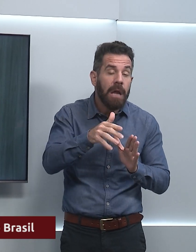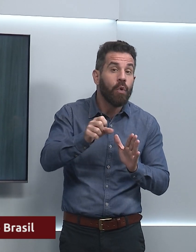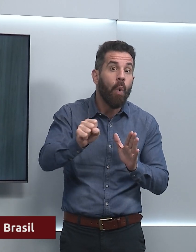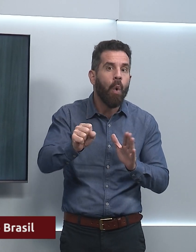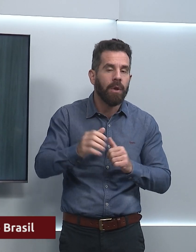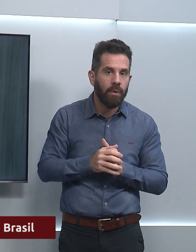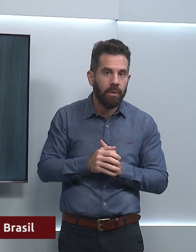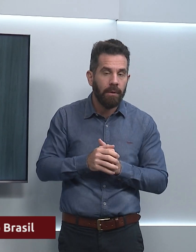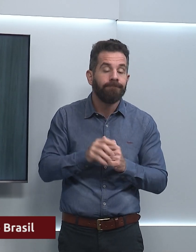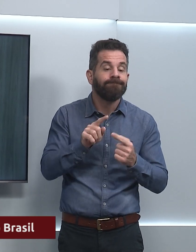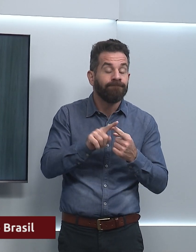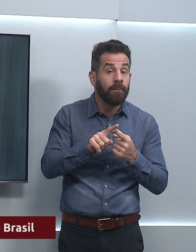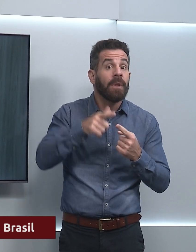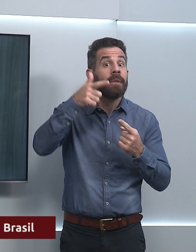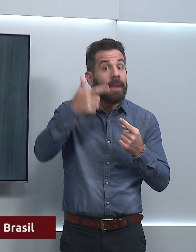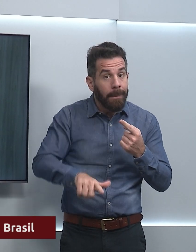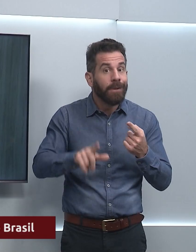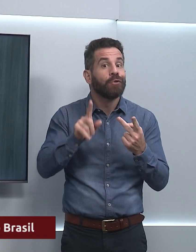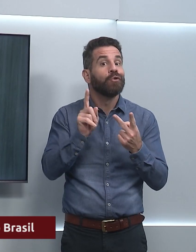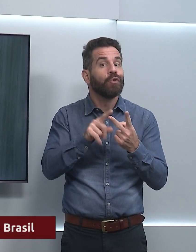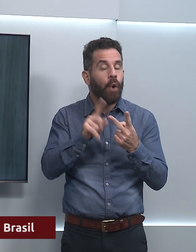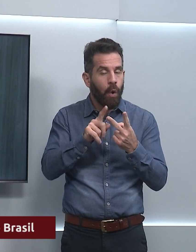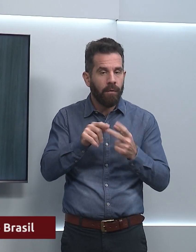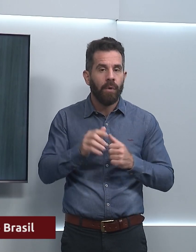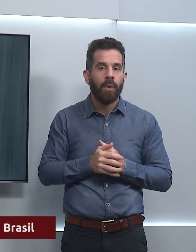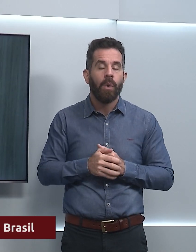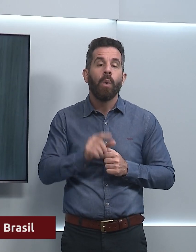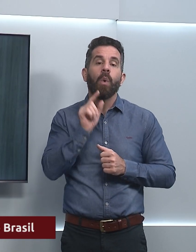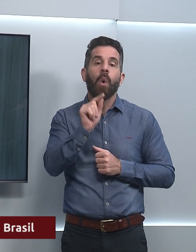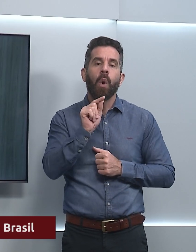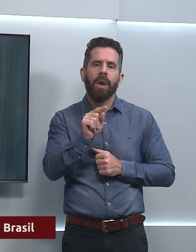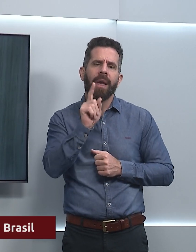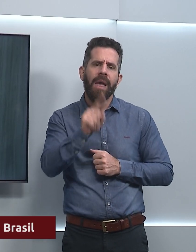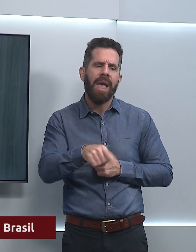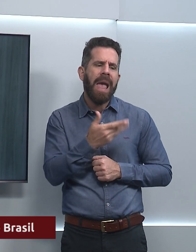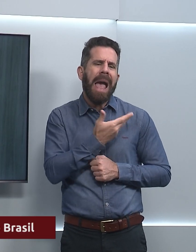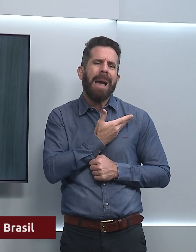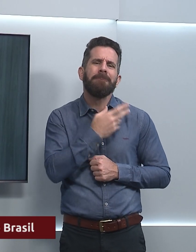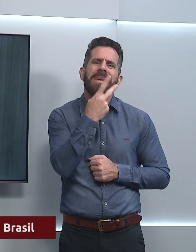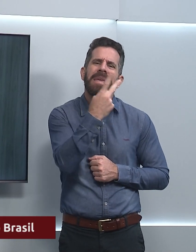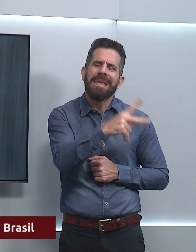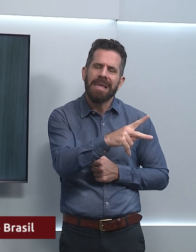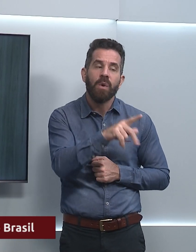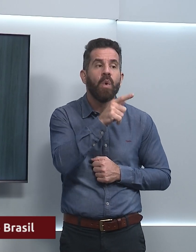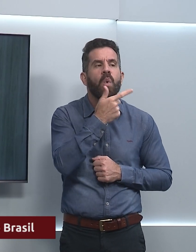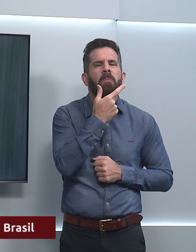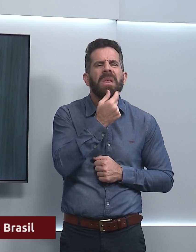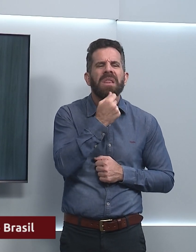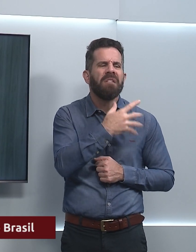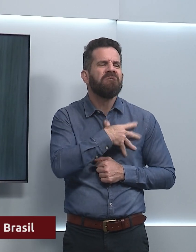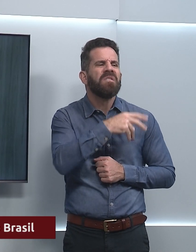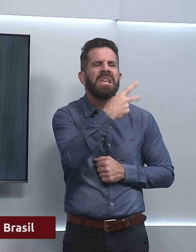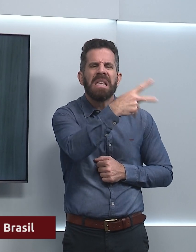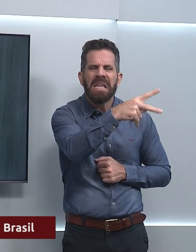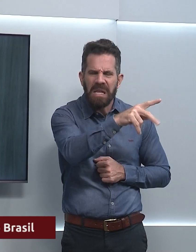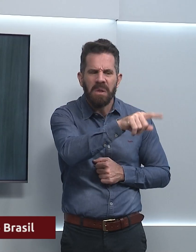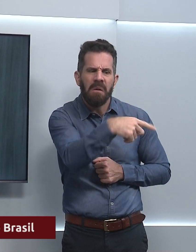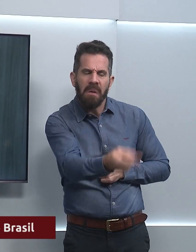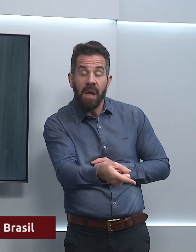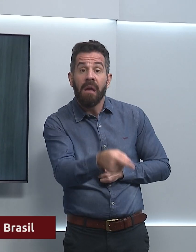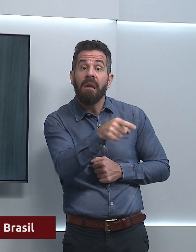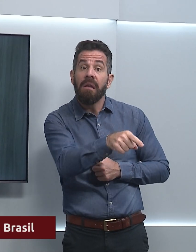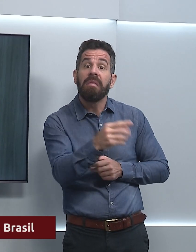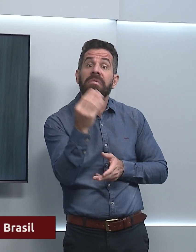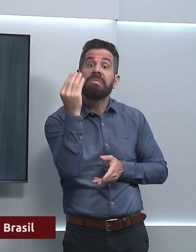um outro episódio. Era filho de uma amiga da minha mãe, mais velha do que eu, e ele também tentou